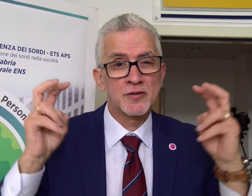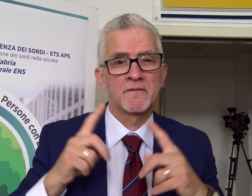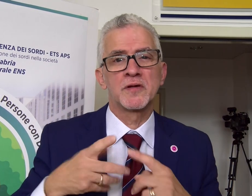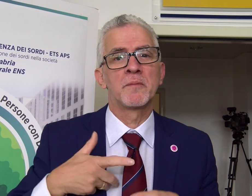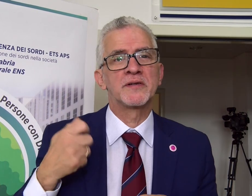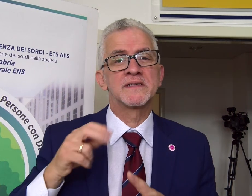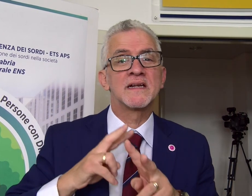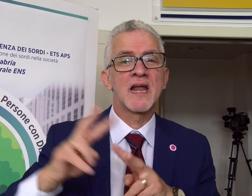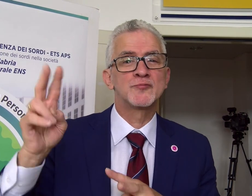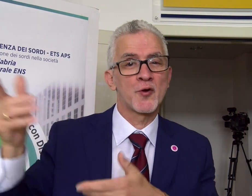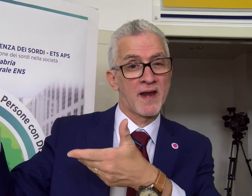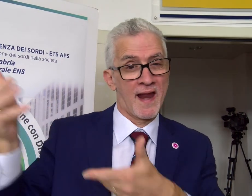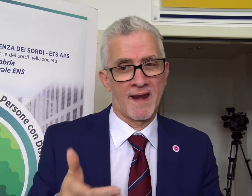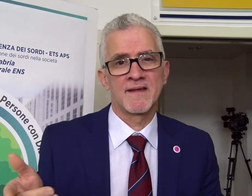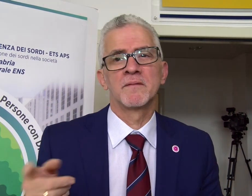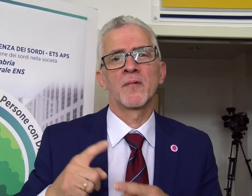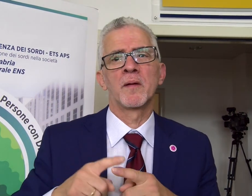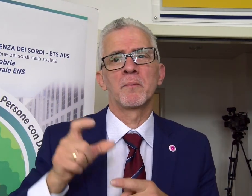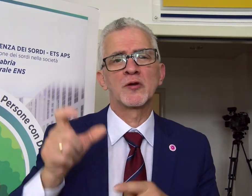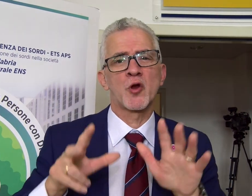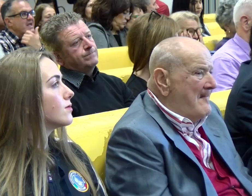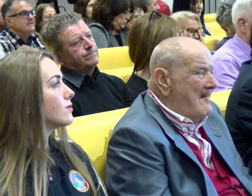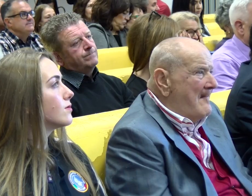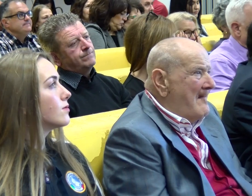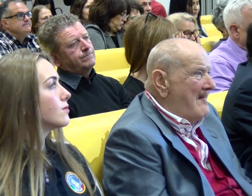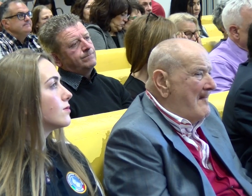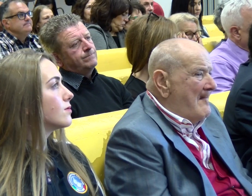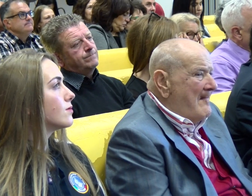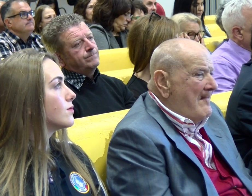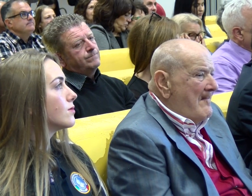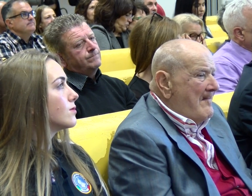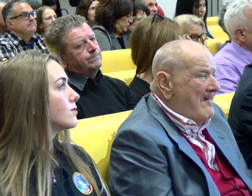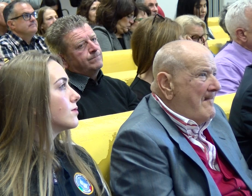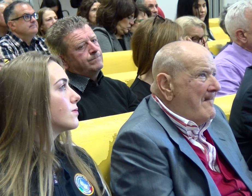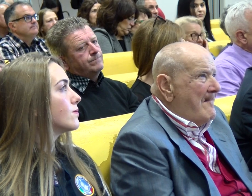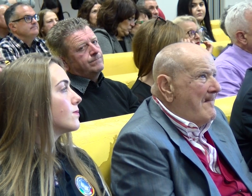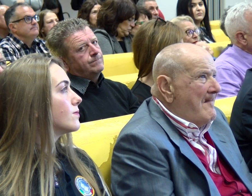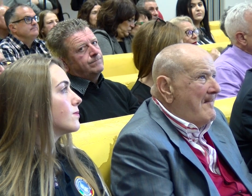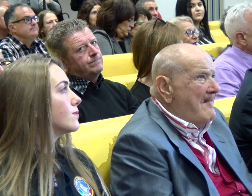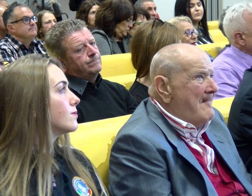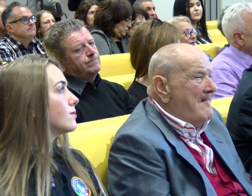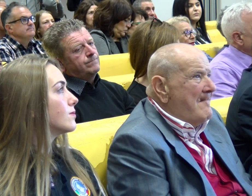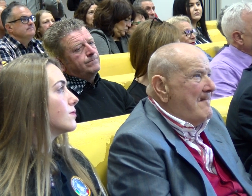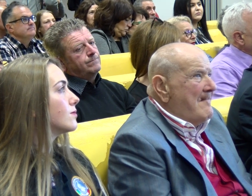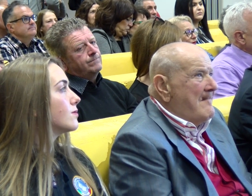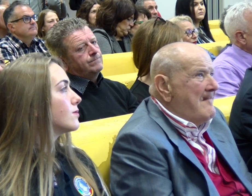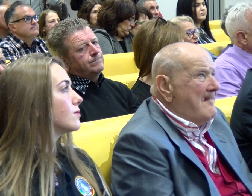sorde e delle persone sorde con più disabilità abbiamo autorevoli relatori otto relatori nonché dirigenti